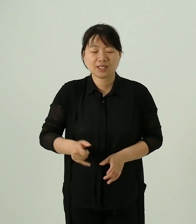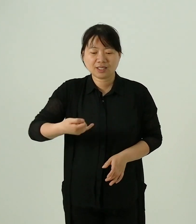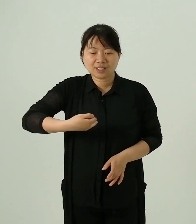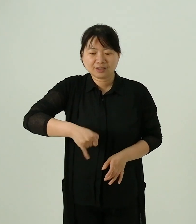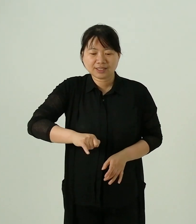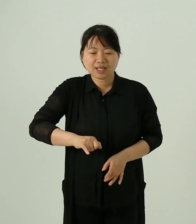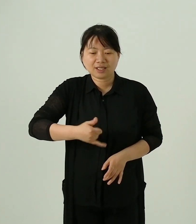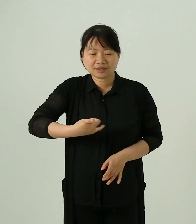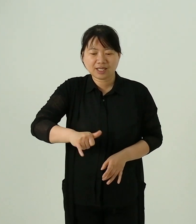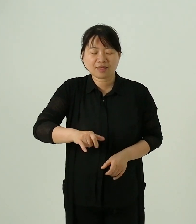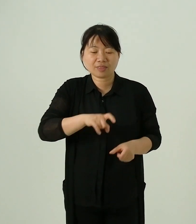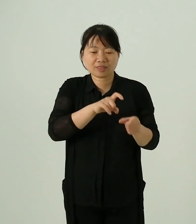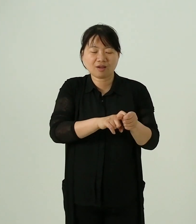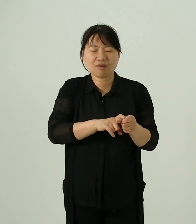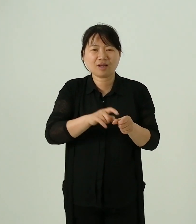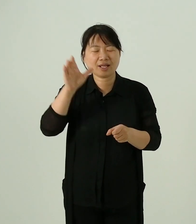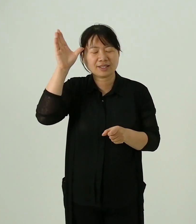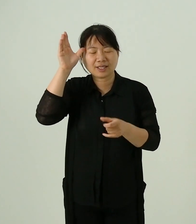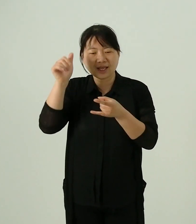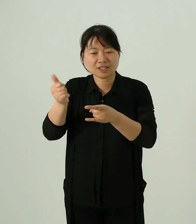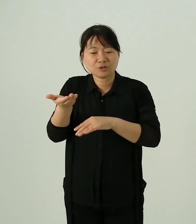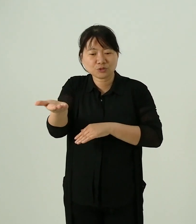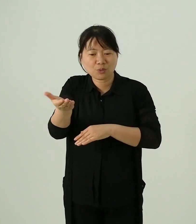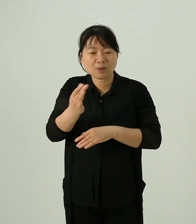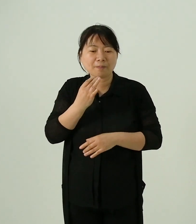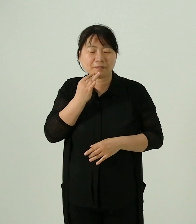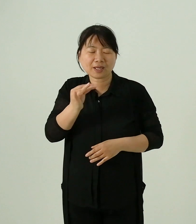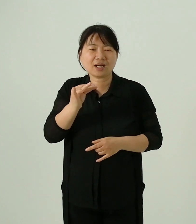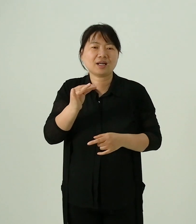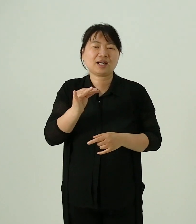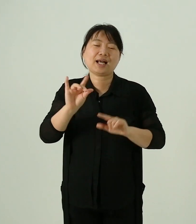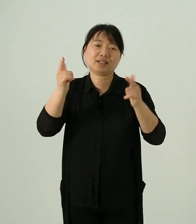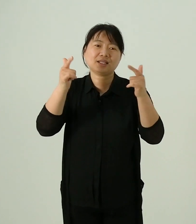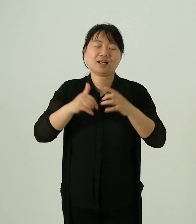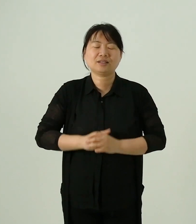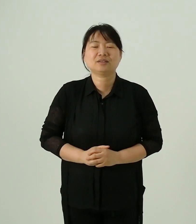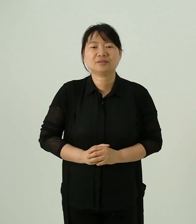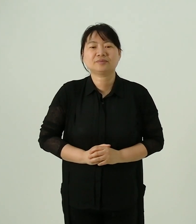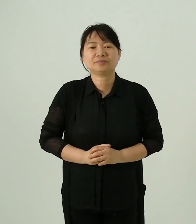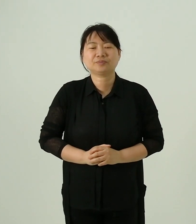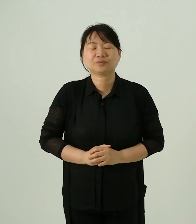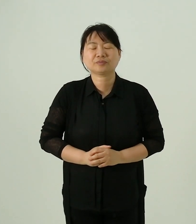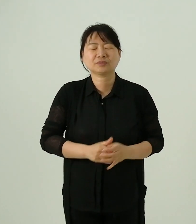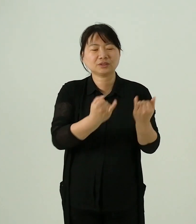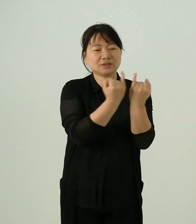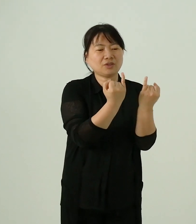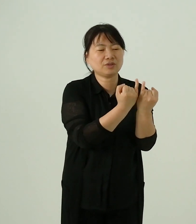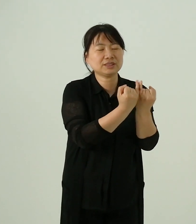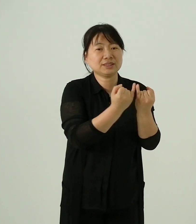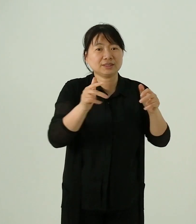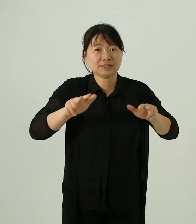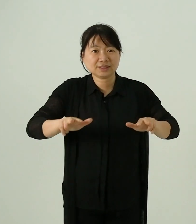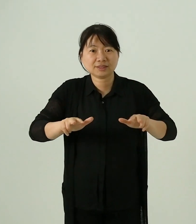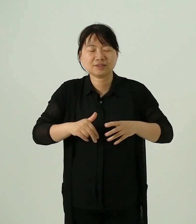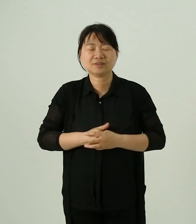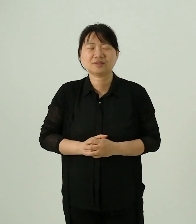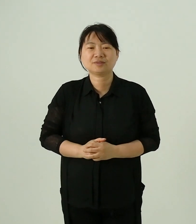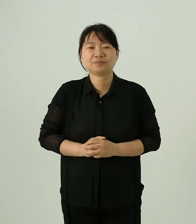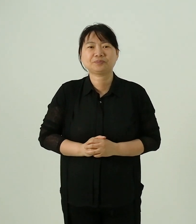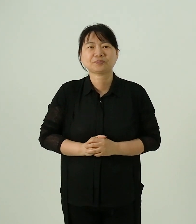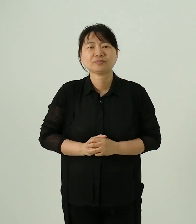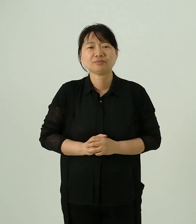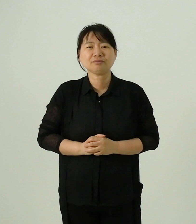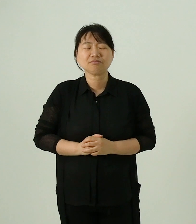자녀의 떡을 개들에게 주는 것이 마땅치 않다. 그러면 이 여인이 지금